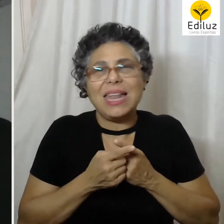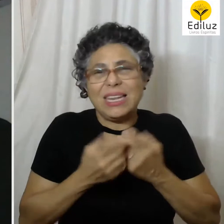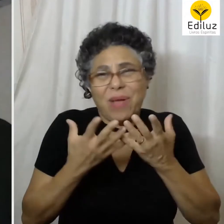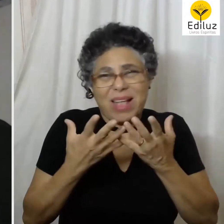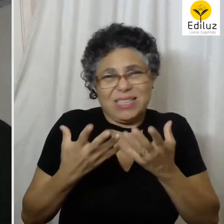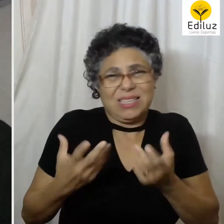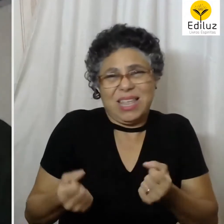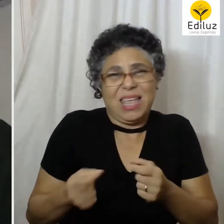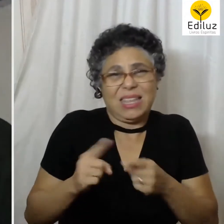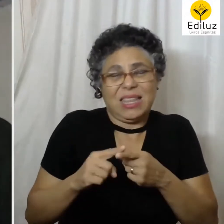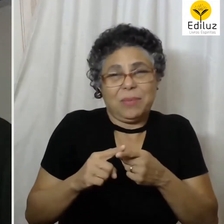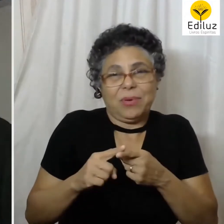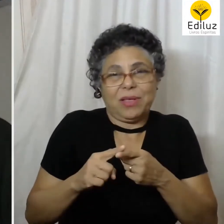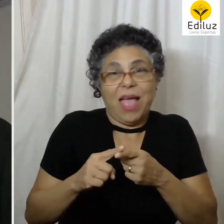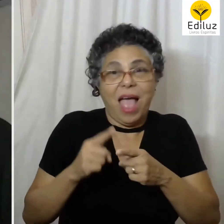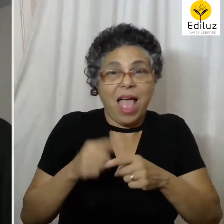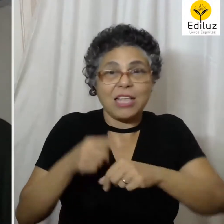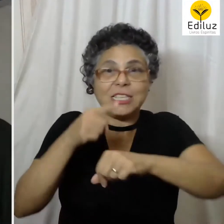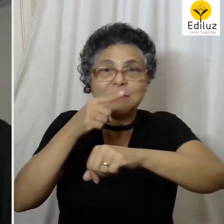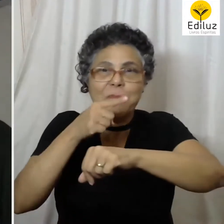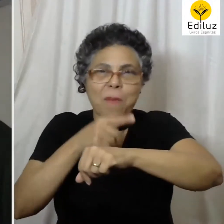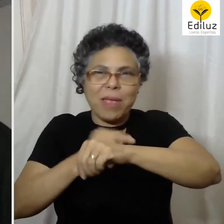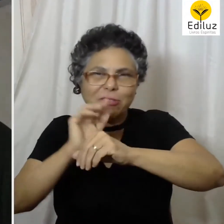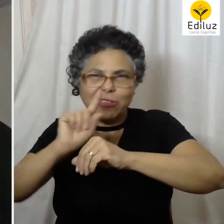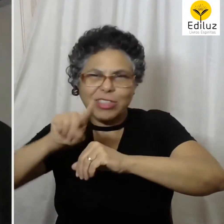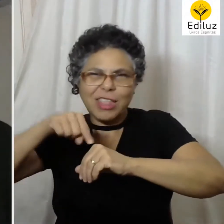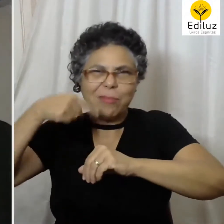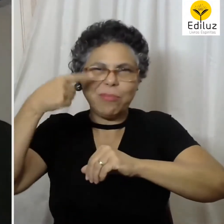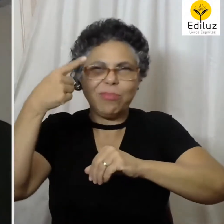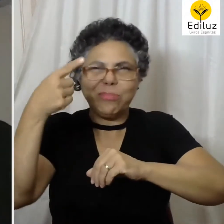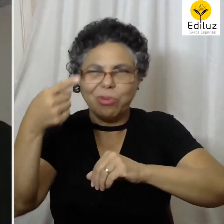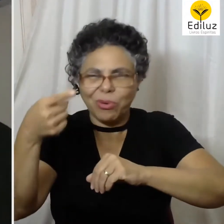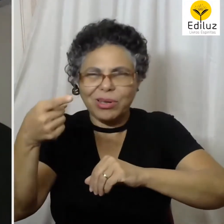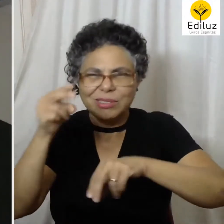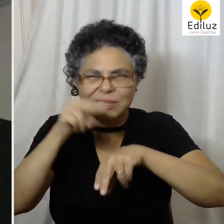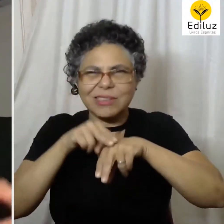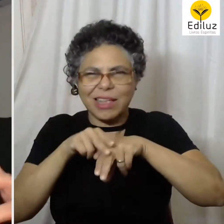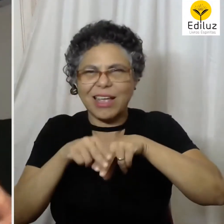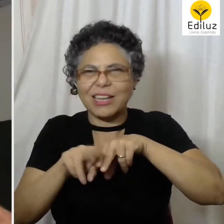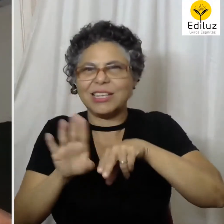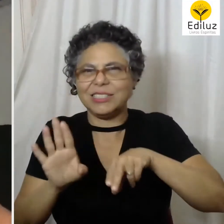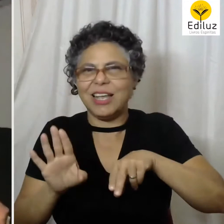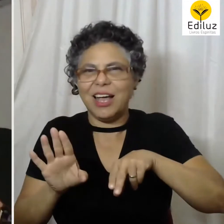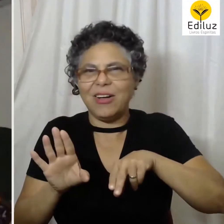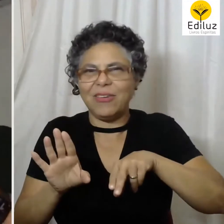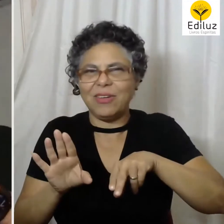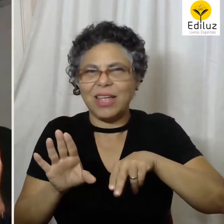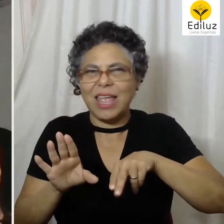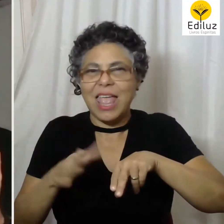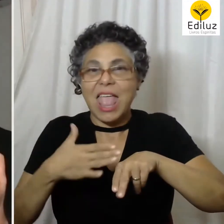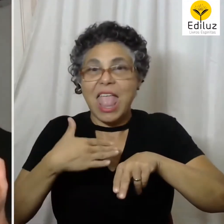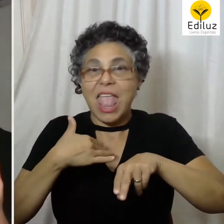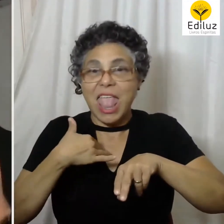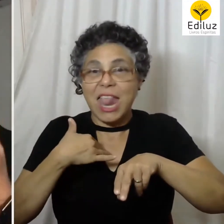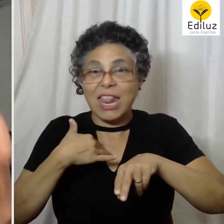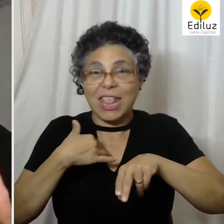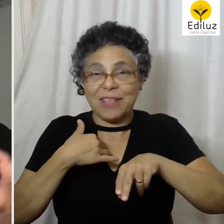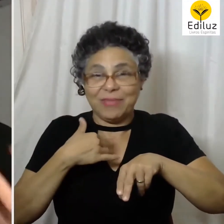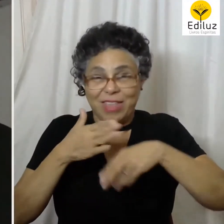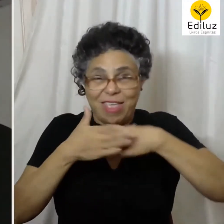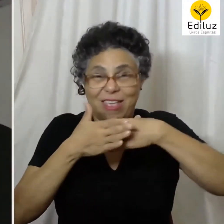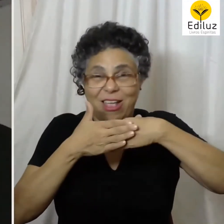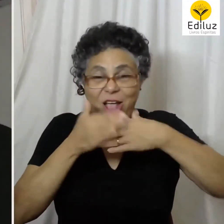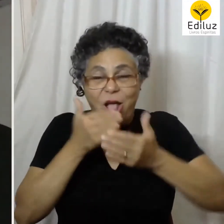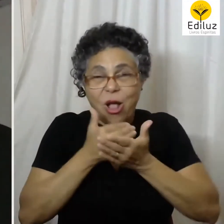resistência, porque a partir desse período da reencarnação, ele começa a se revelar na